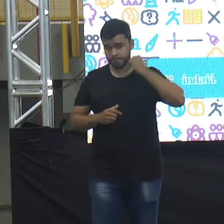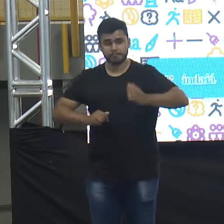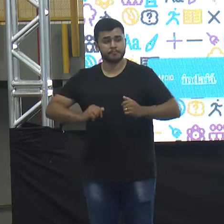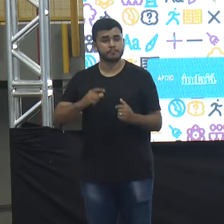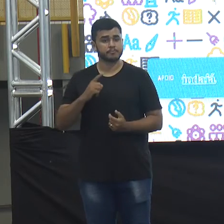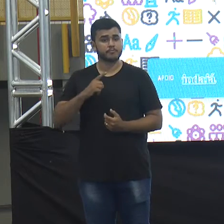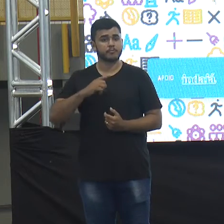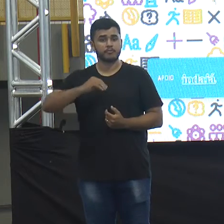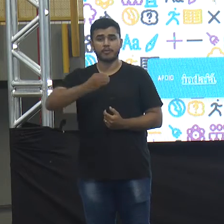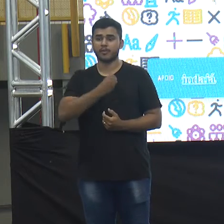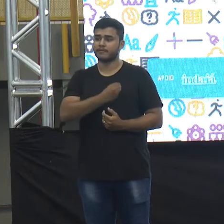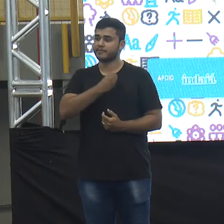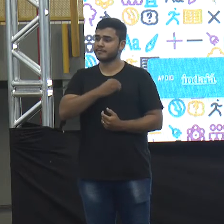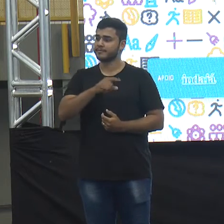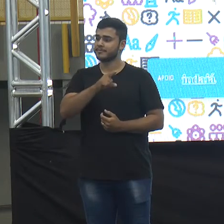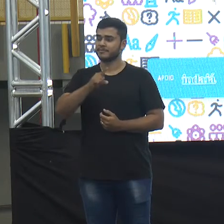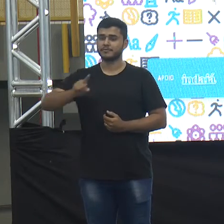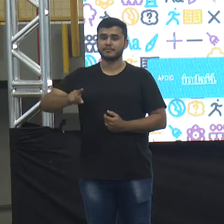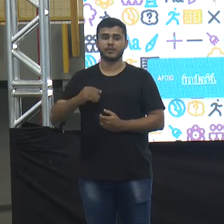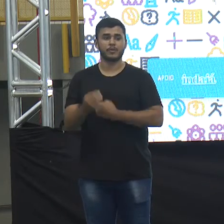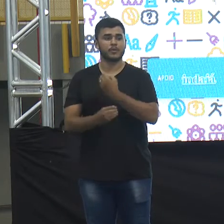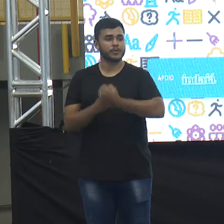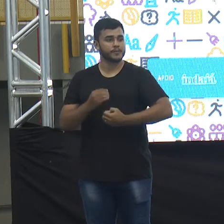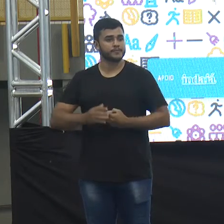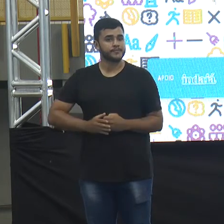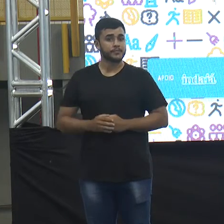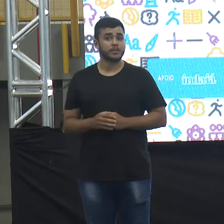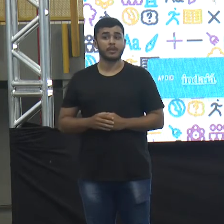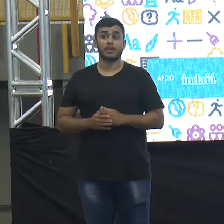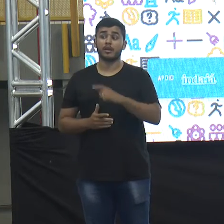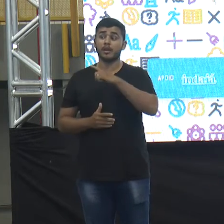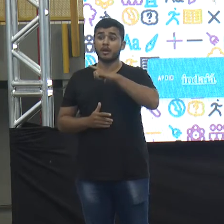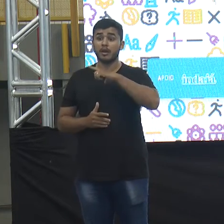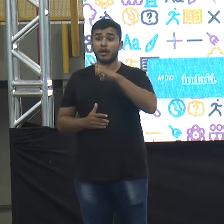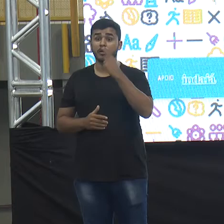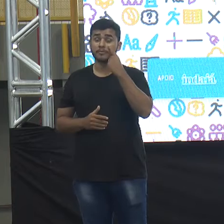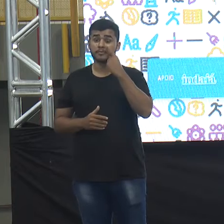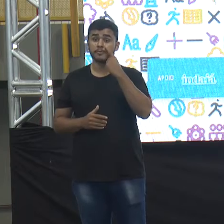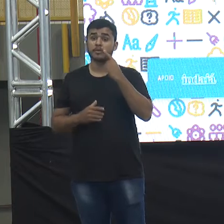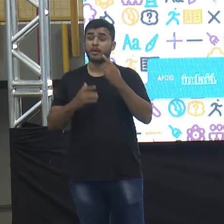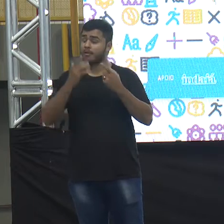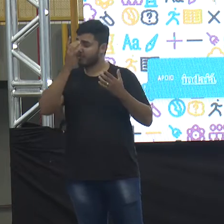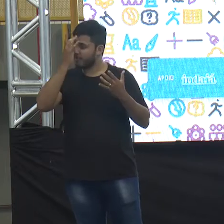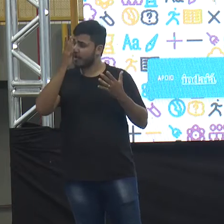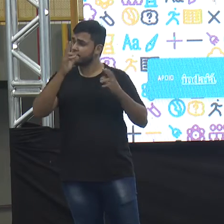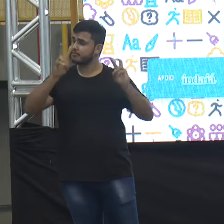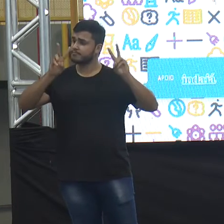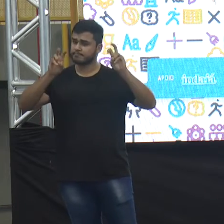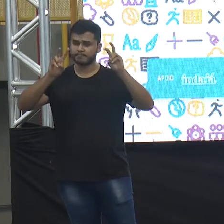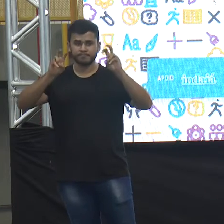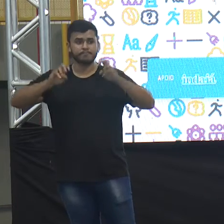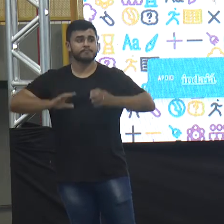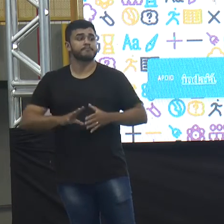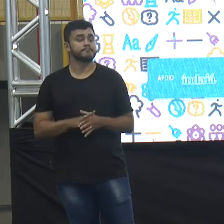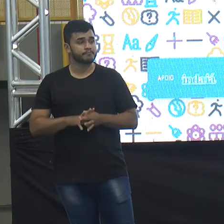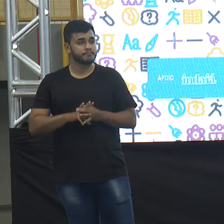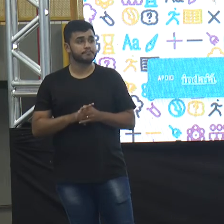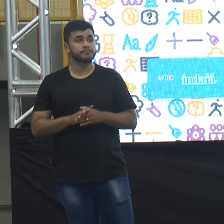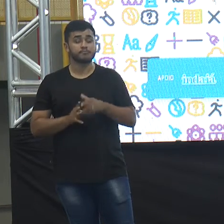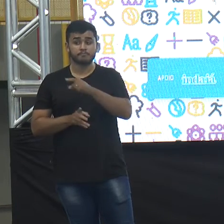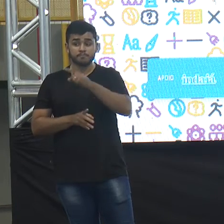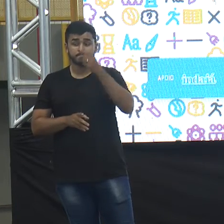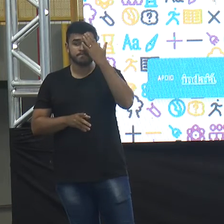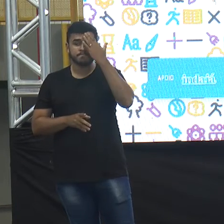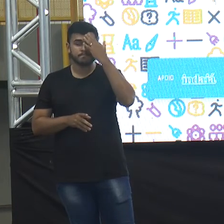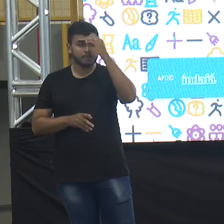da gente, né? Essa parte de orientação, além de ser um assunto muito fácil, de fácil